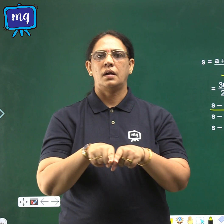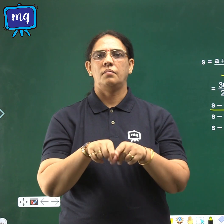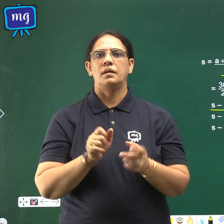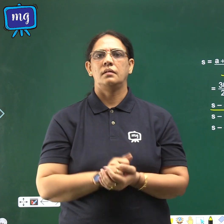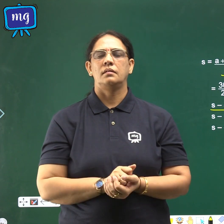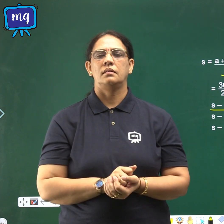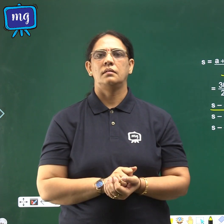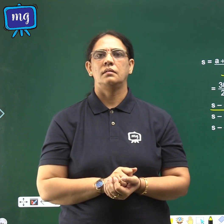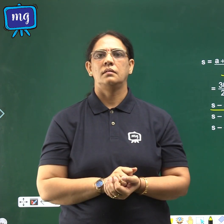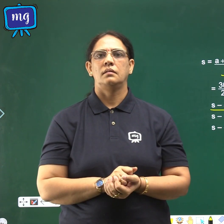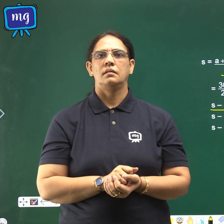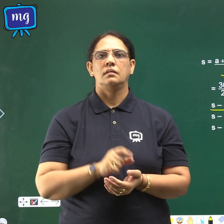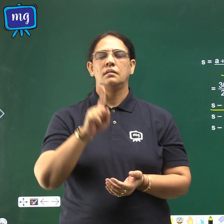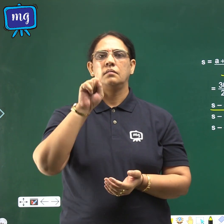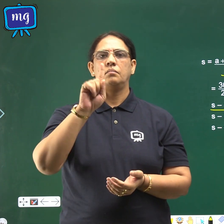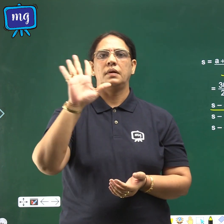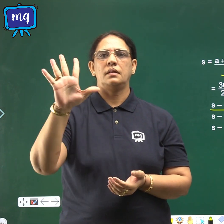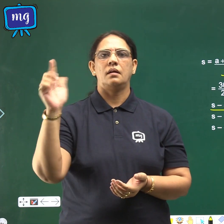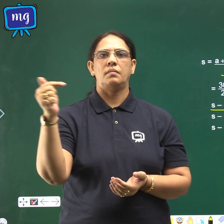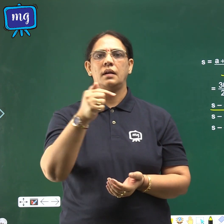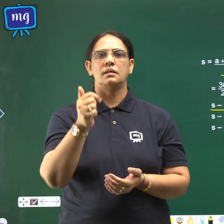बराबर 15 माइनस